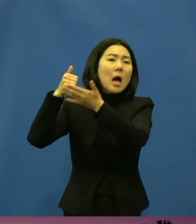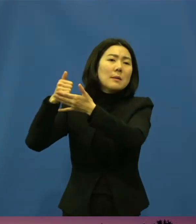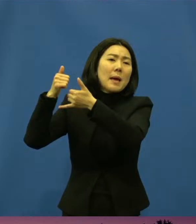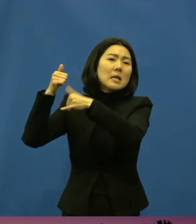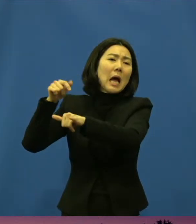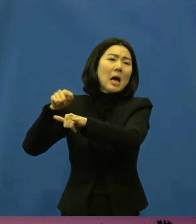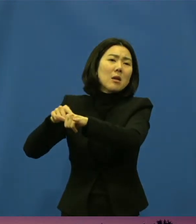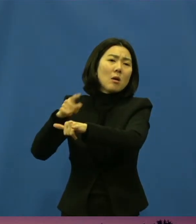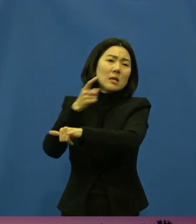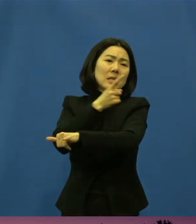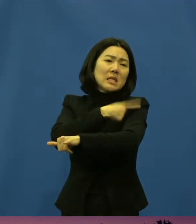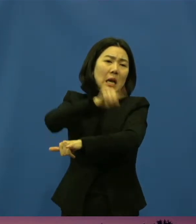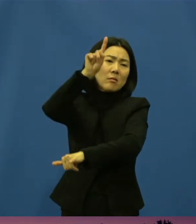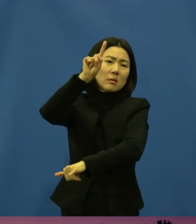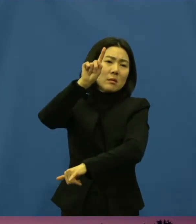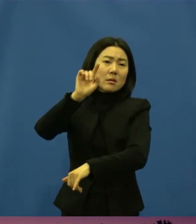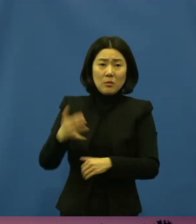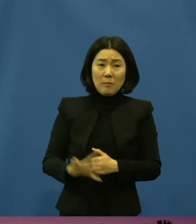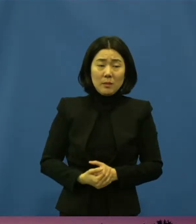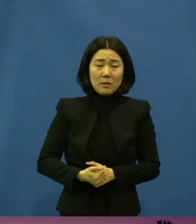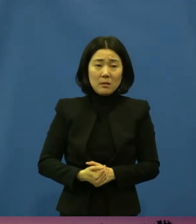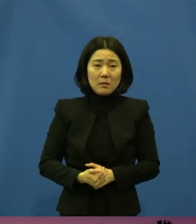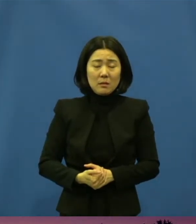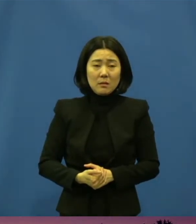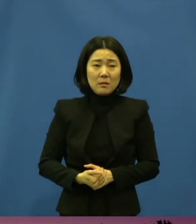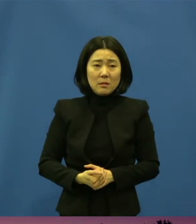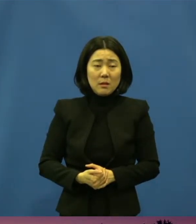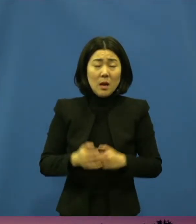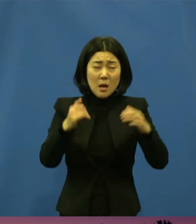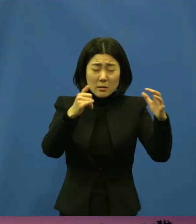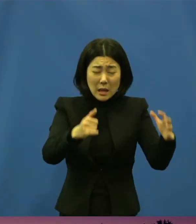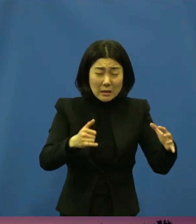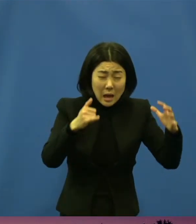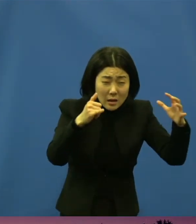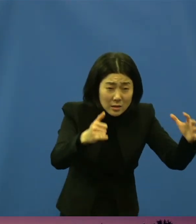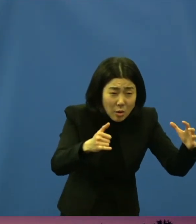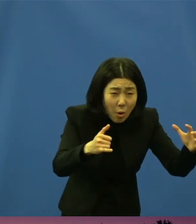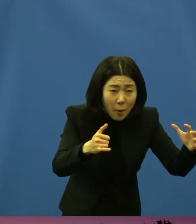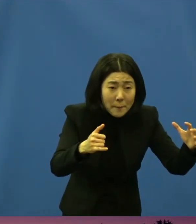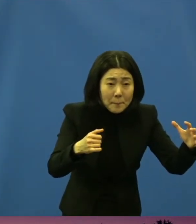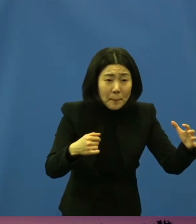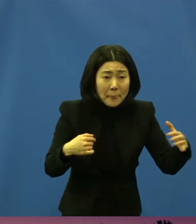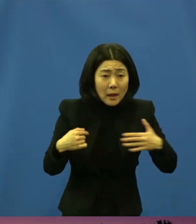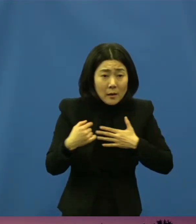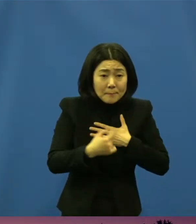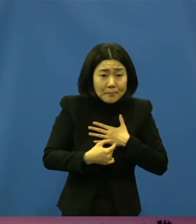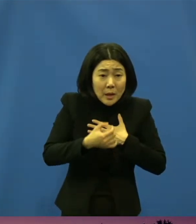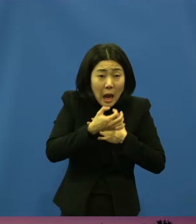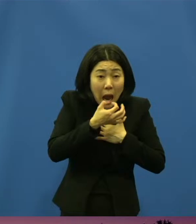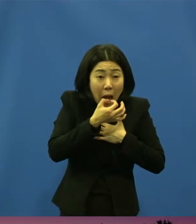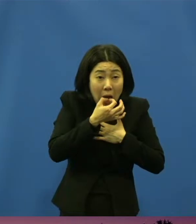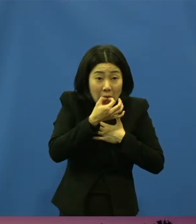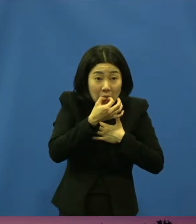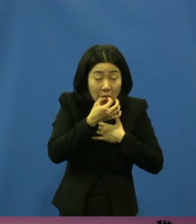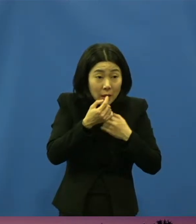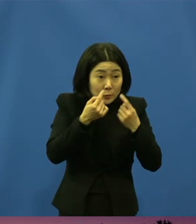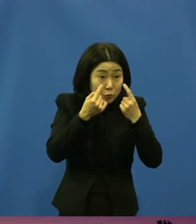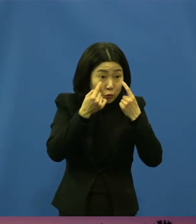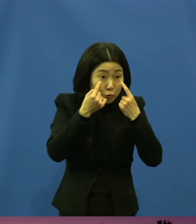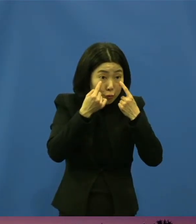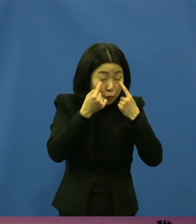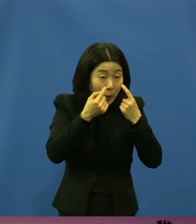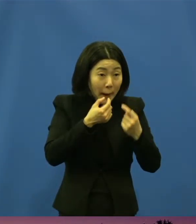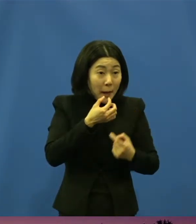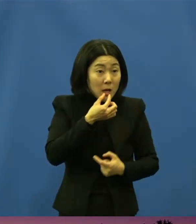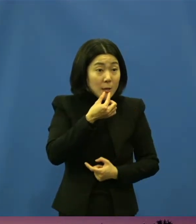아니고 하나님을 대적하는 것들로 가득 차 있는 그 육신의 욕망에 무릎을 꿇고 하나님으로부터 떠나게 만드는 이